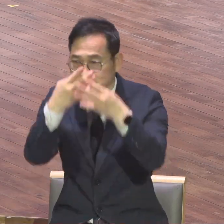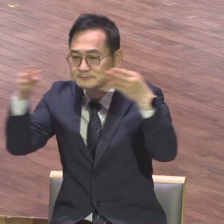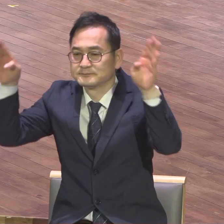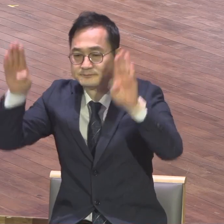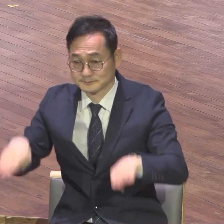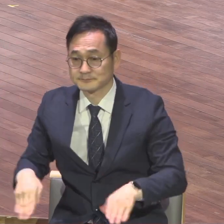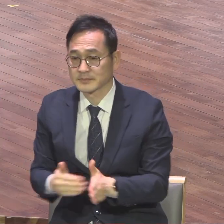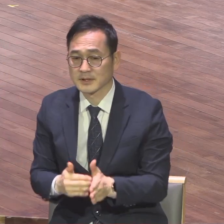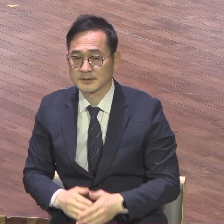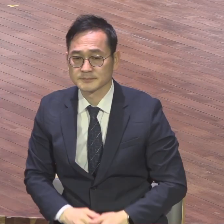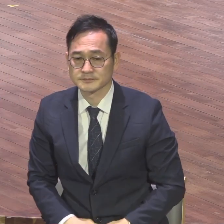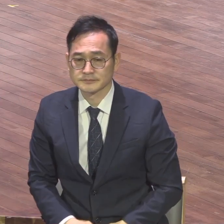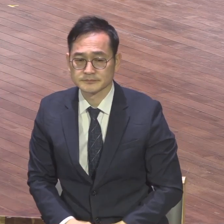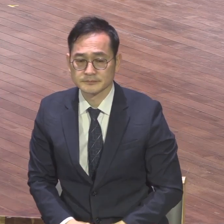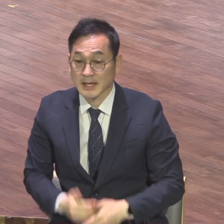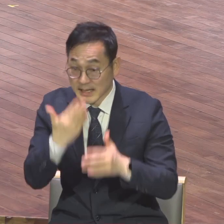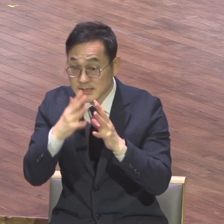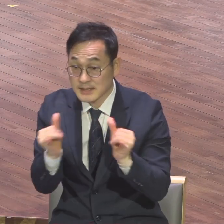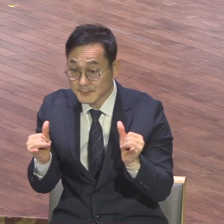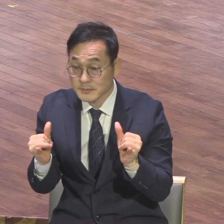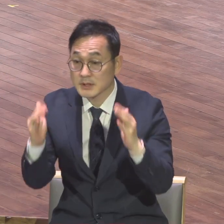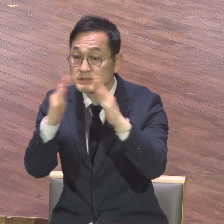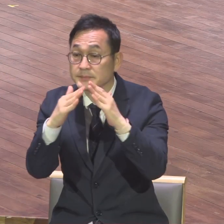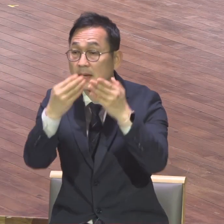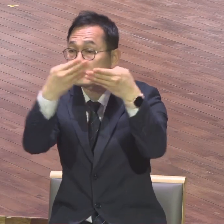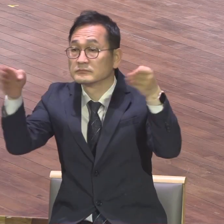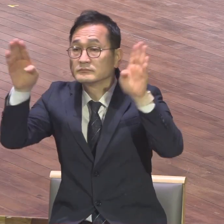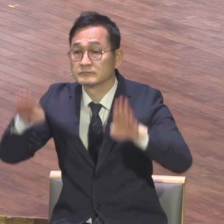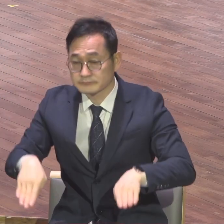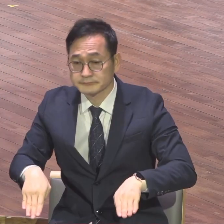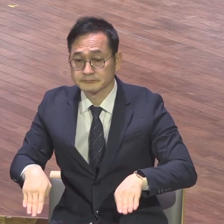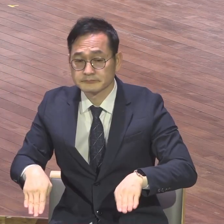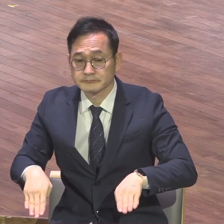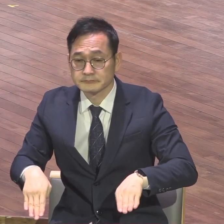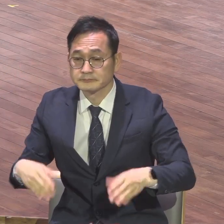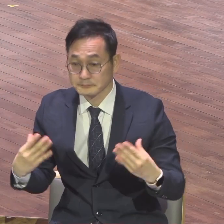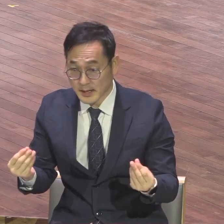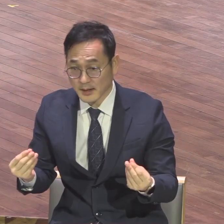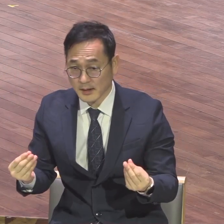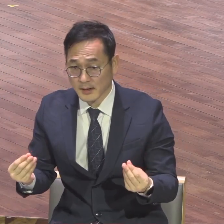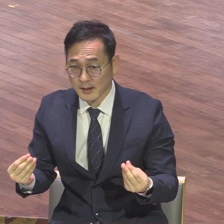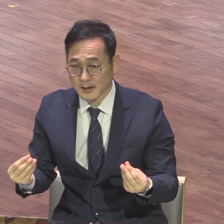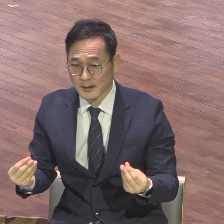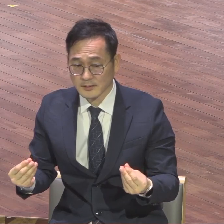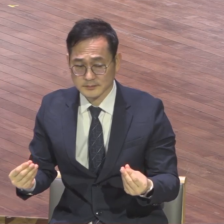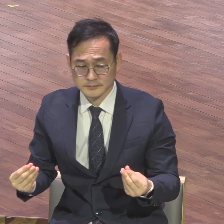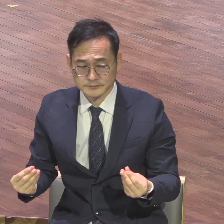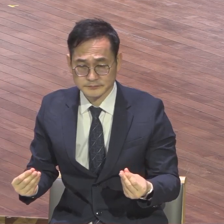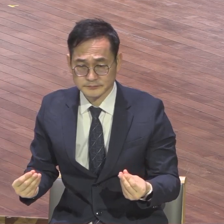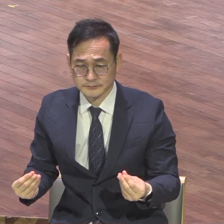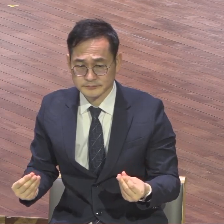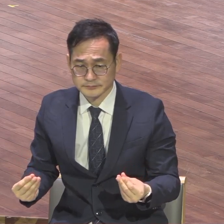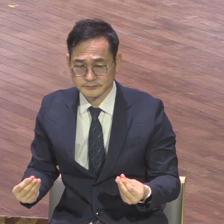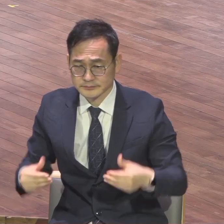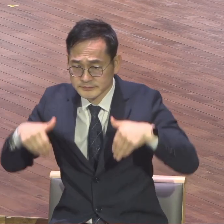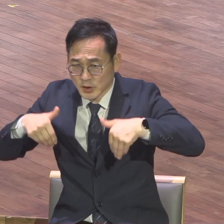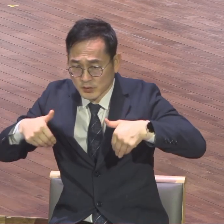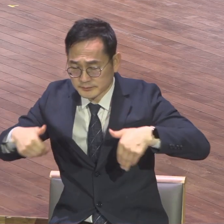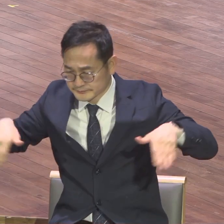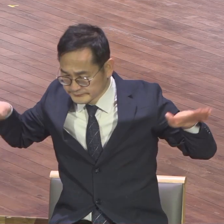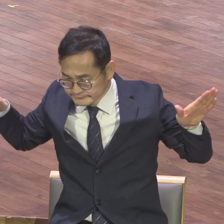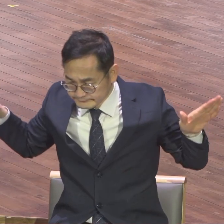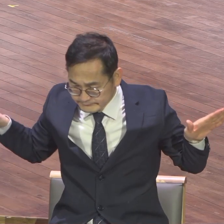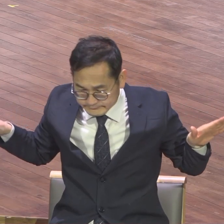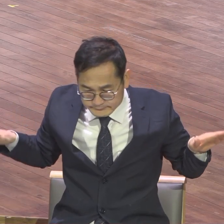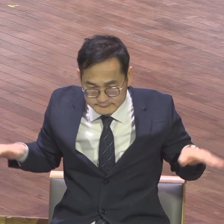당시 이스라엘 백성들은 전부 다 자기 집 문설주에 양의 피를 발랐기 때문에 이 죽음의 사자,